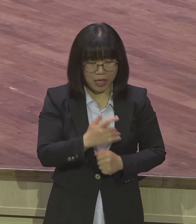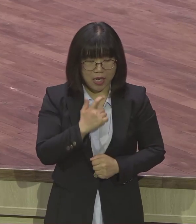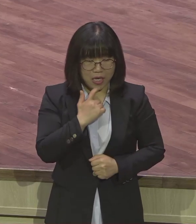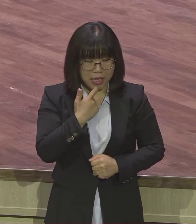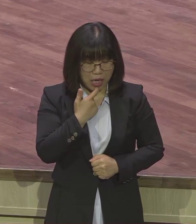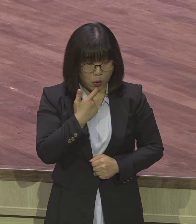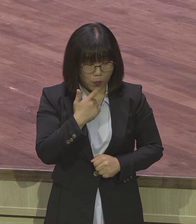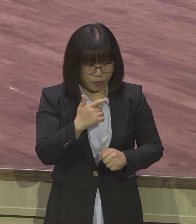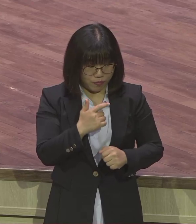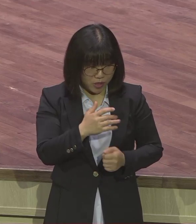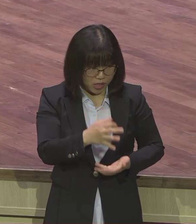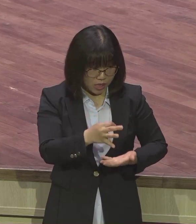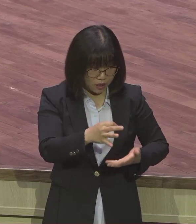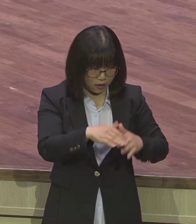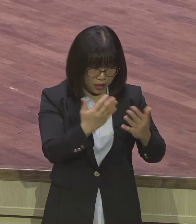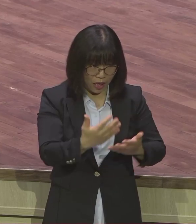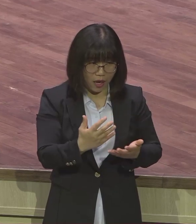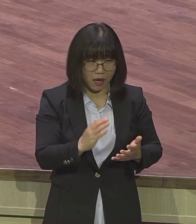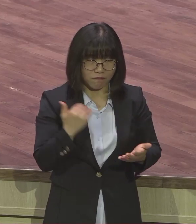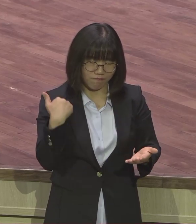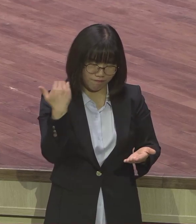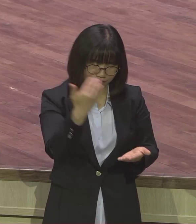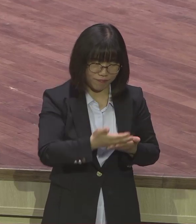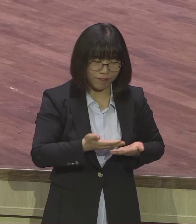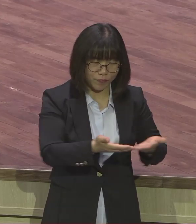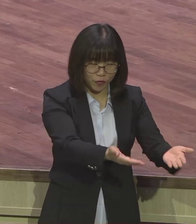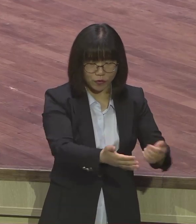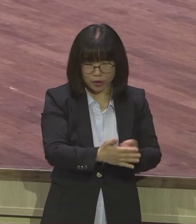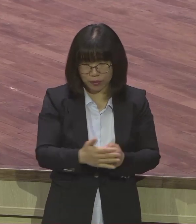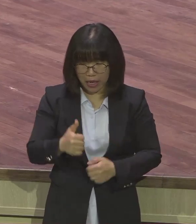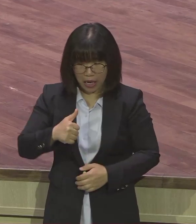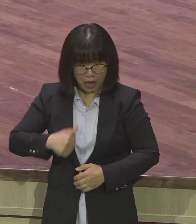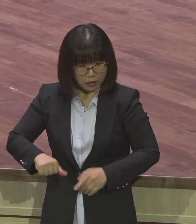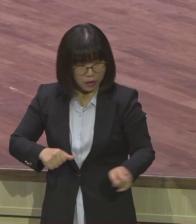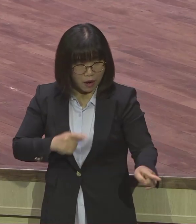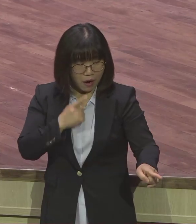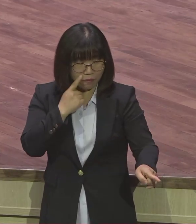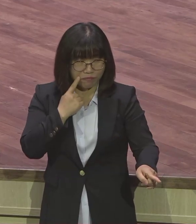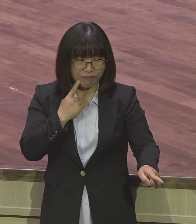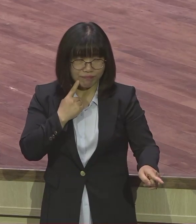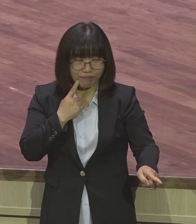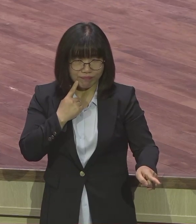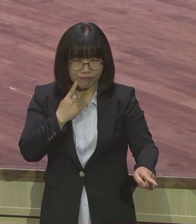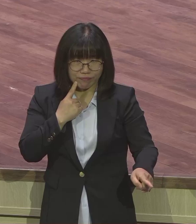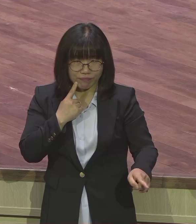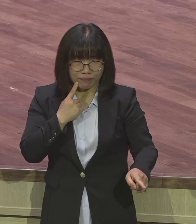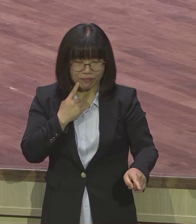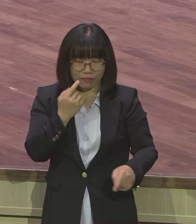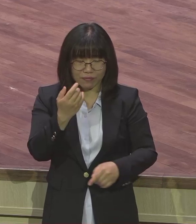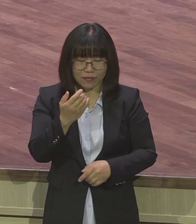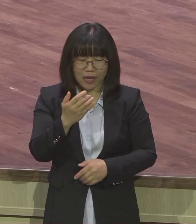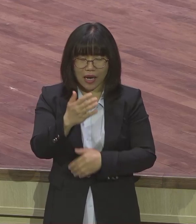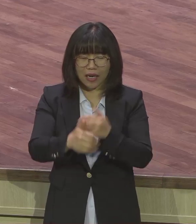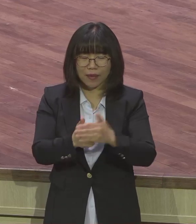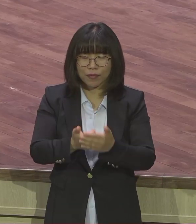야곱이 다 된 거예요. 하나님께서 우리에게 베풀어 준 은혜는요, 요렇게 풍성한 점 내시 바랍니다.